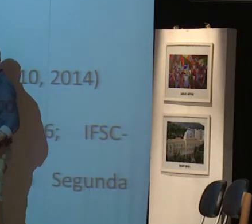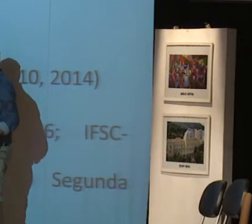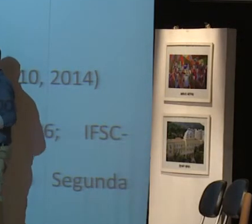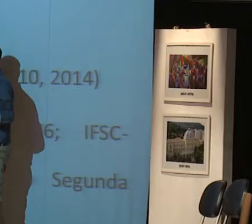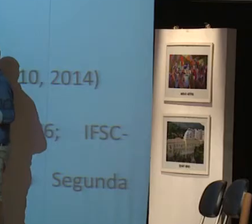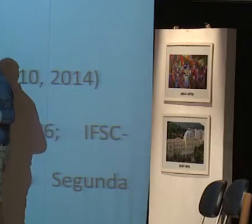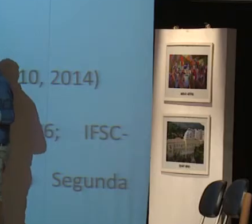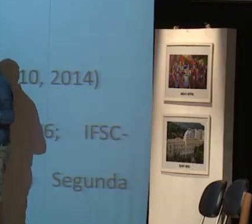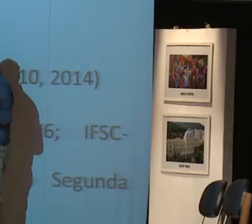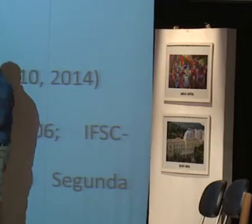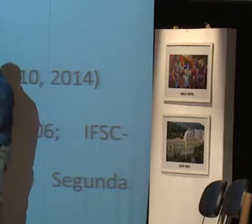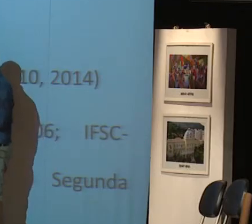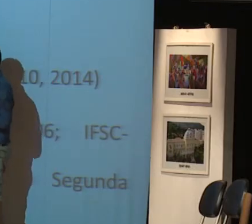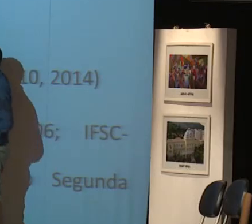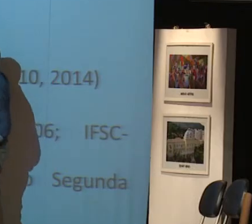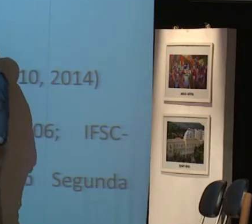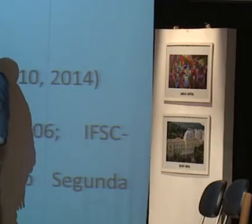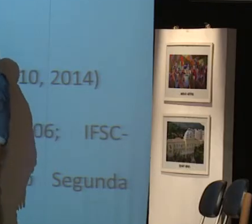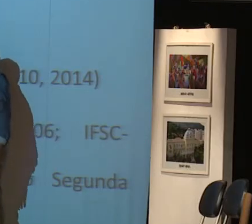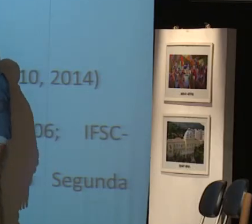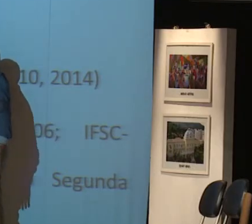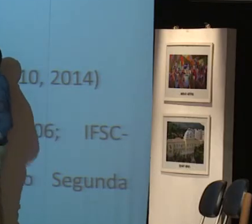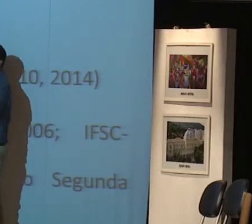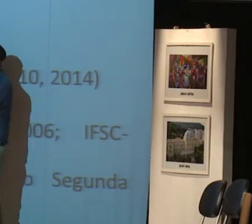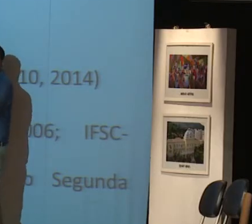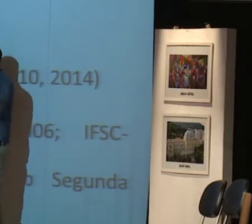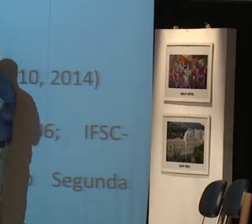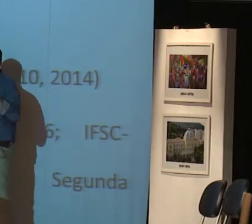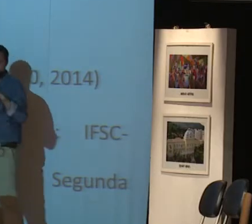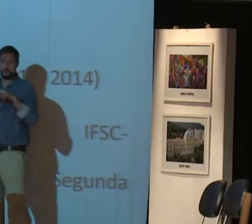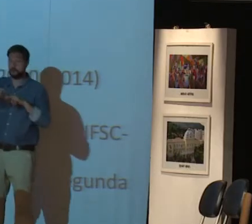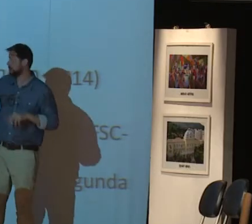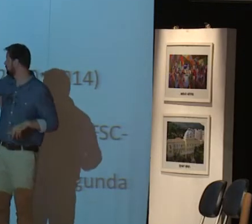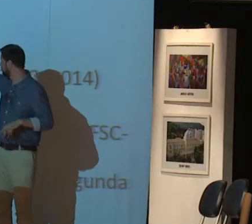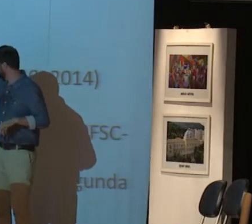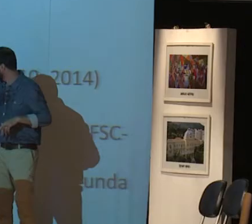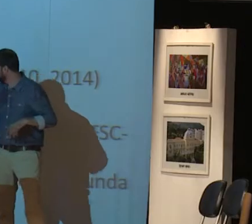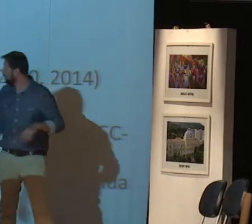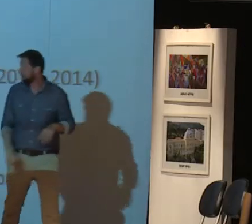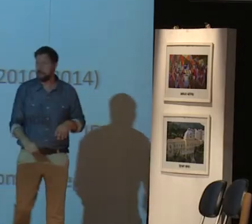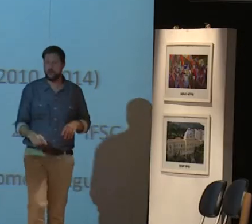Então, essas conquistas, só para fazer um link nesses dois aqui.